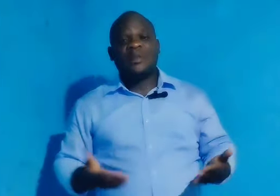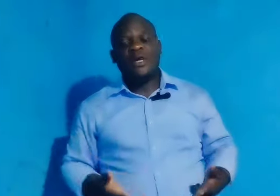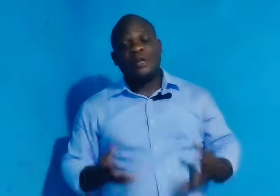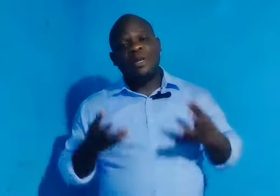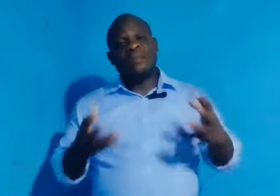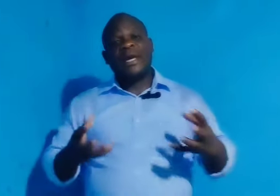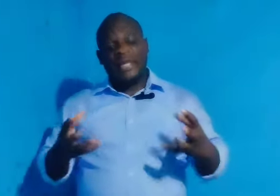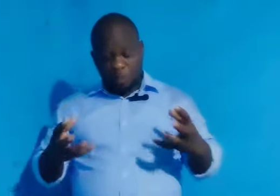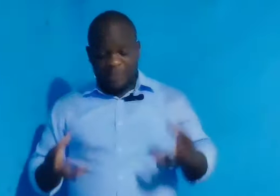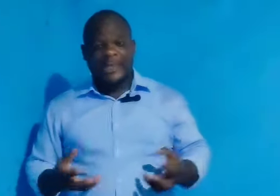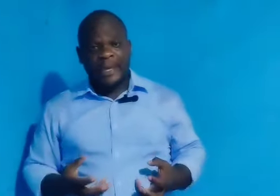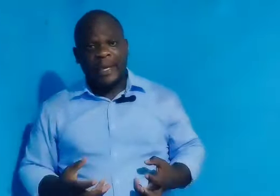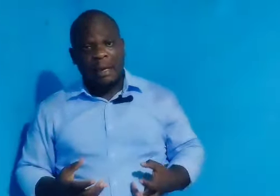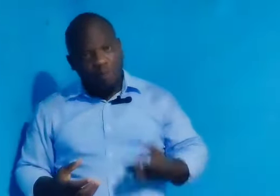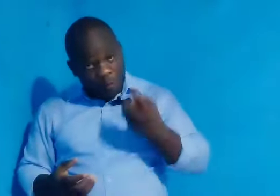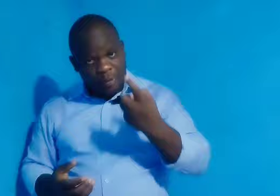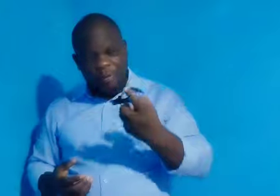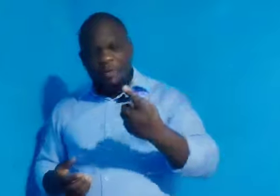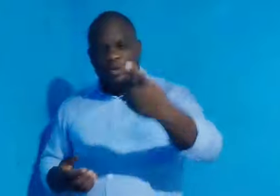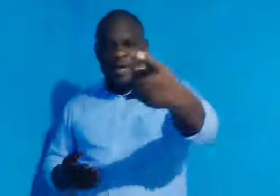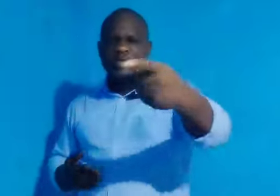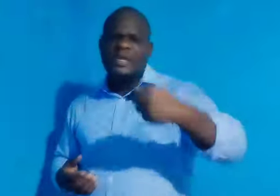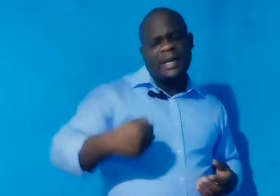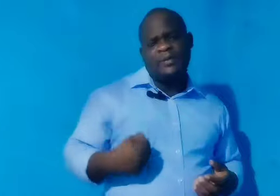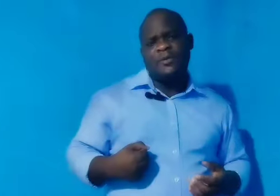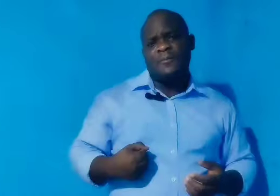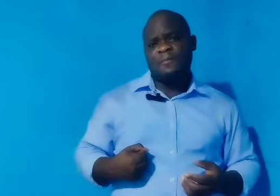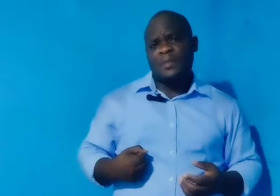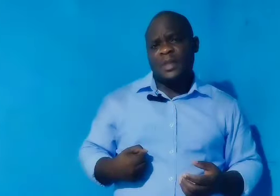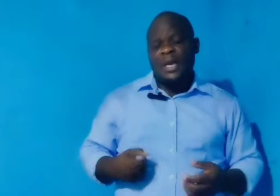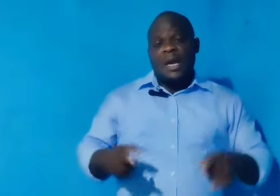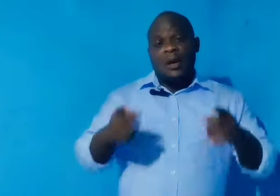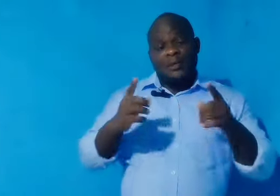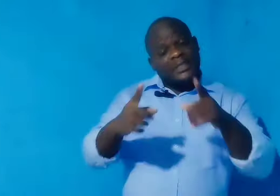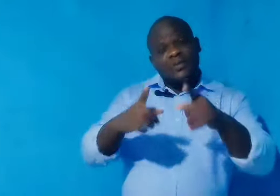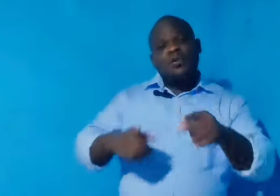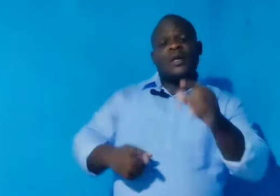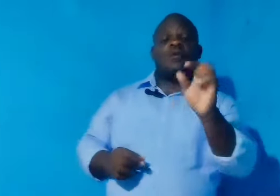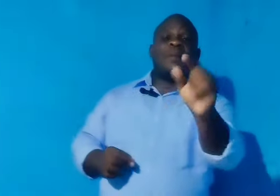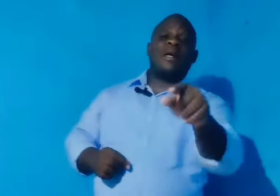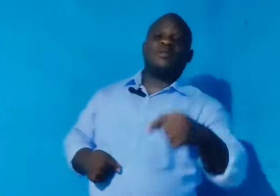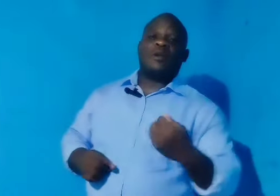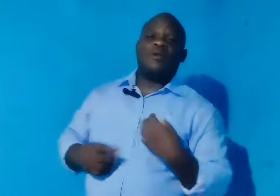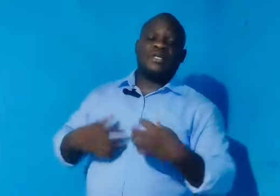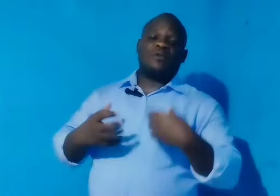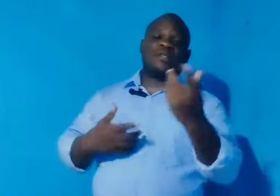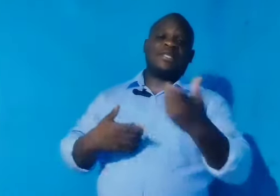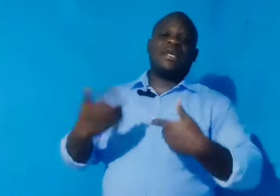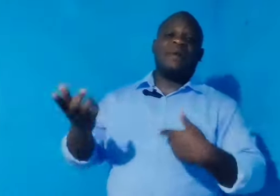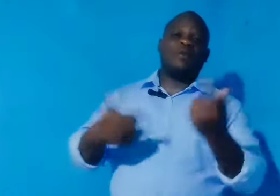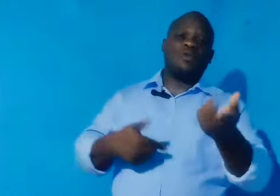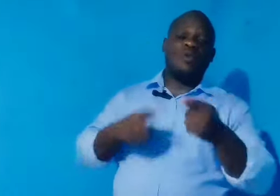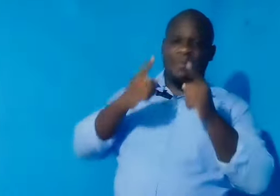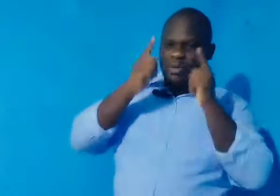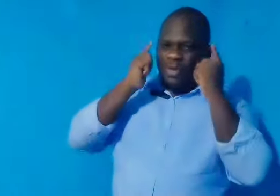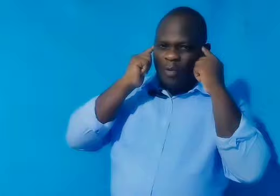maisha buwana Yulan baya anaye kuchekea Uyo Ndoha dui yako Raiti mungu Angekupa machu Yakuweza kutazama Na kudiwa mioya